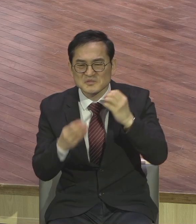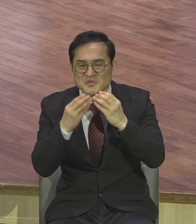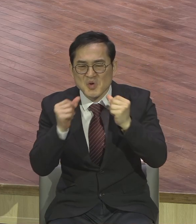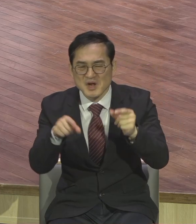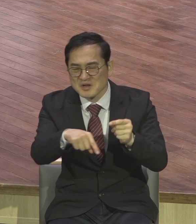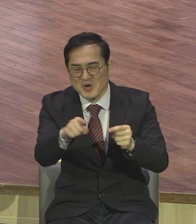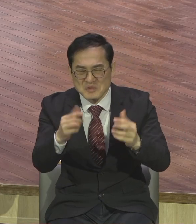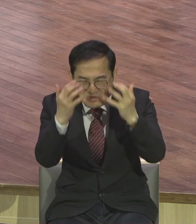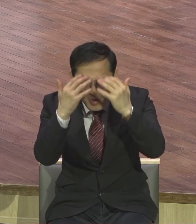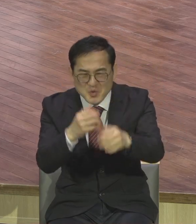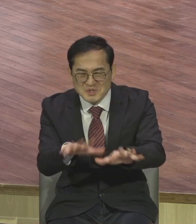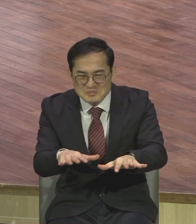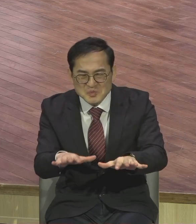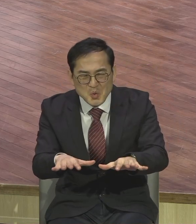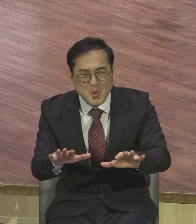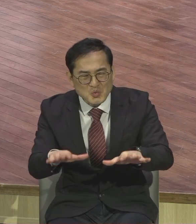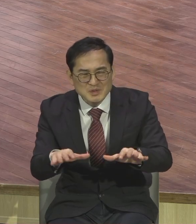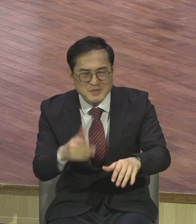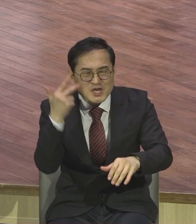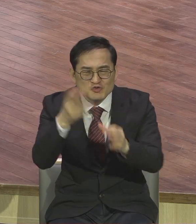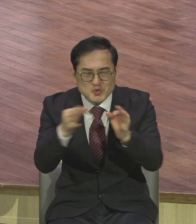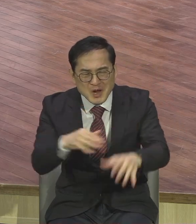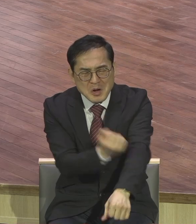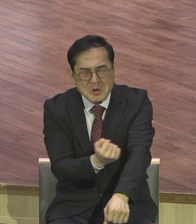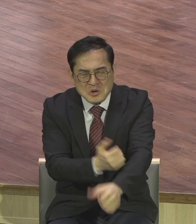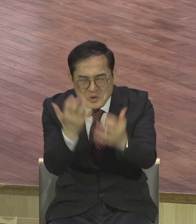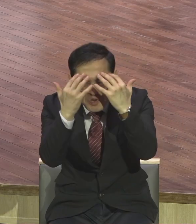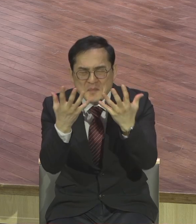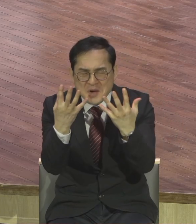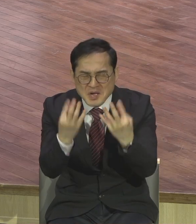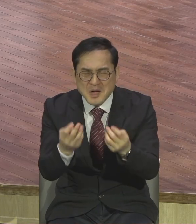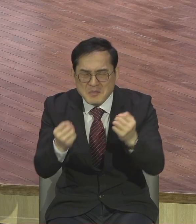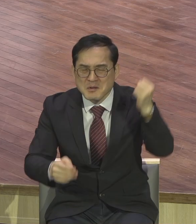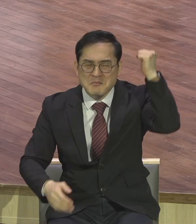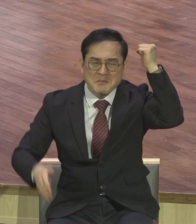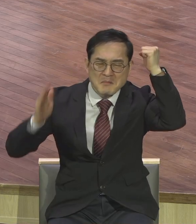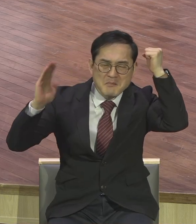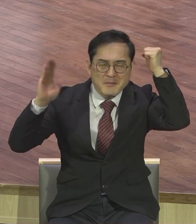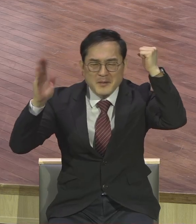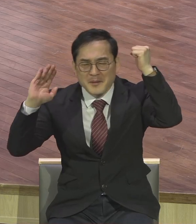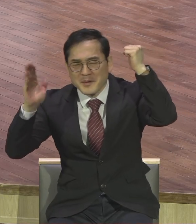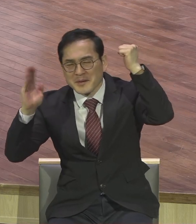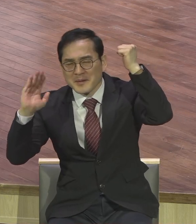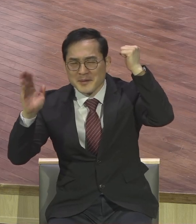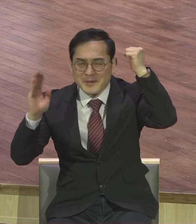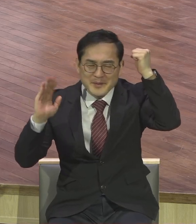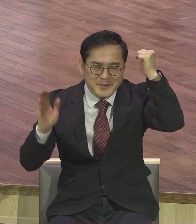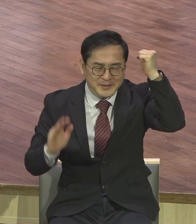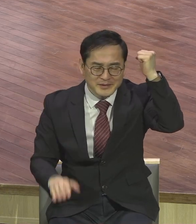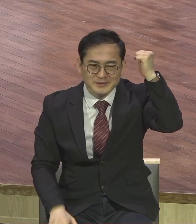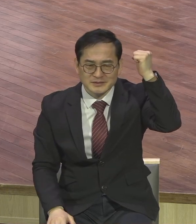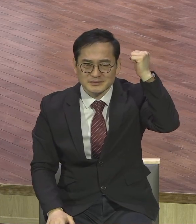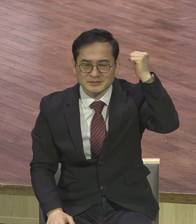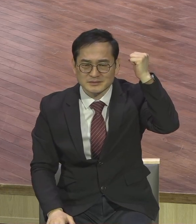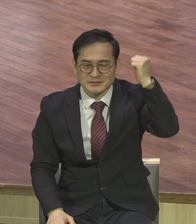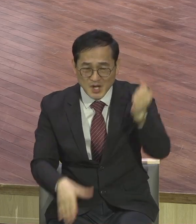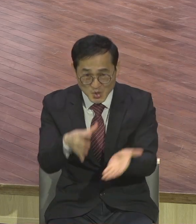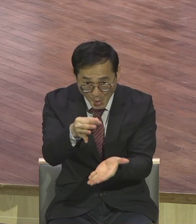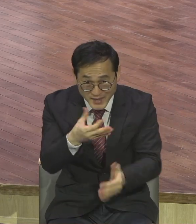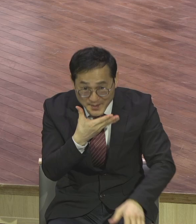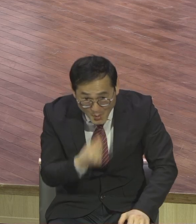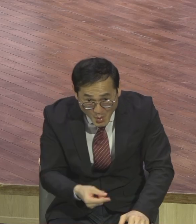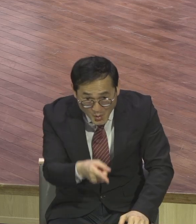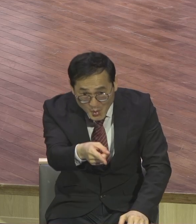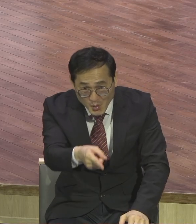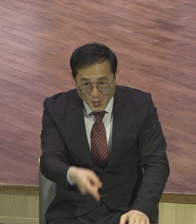피곤하십니까? 그래서 복음을 전가해. 물질이, 명예가, 건강이 행복을 주지 않습니다. 오직